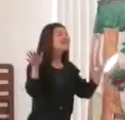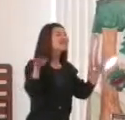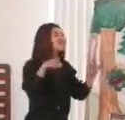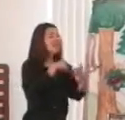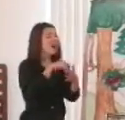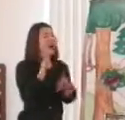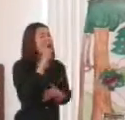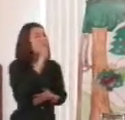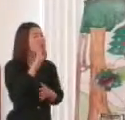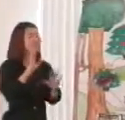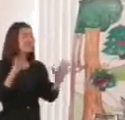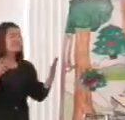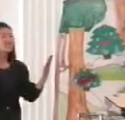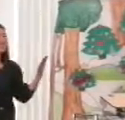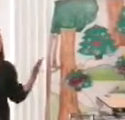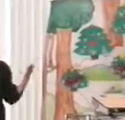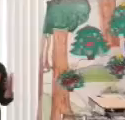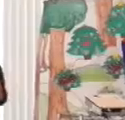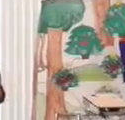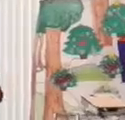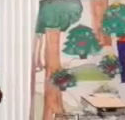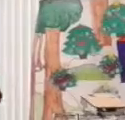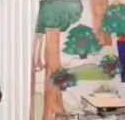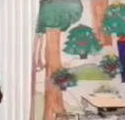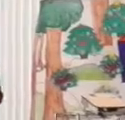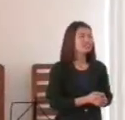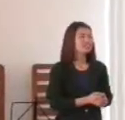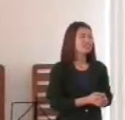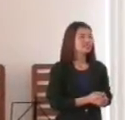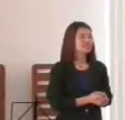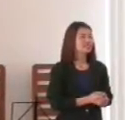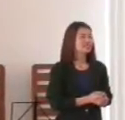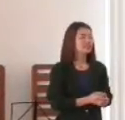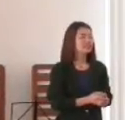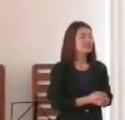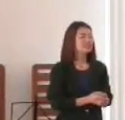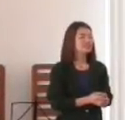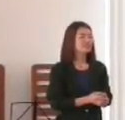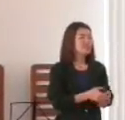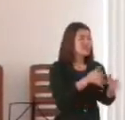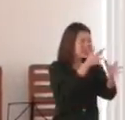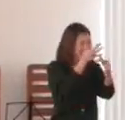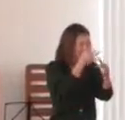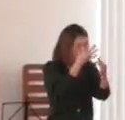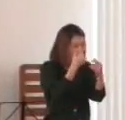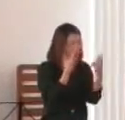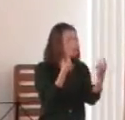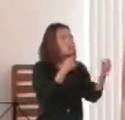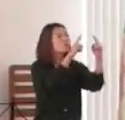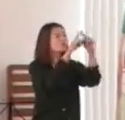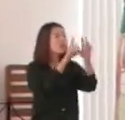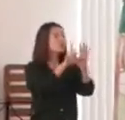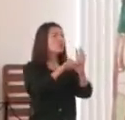はあんまり出てこないんです。集中して出てきてるのはこのクリスマスの時なんですね。何回出てきてるか、